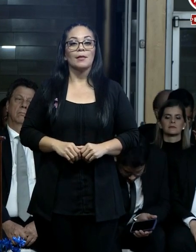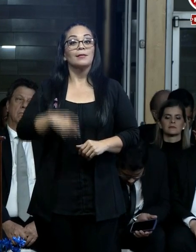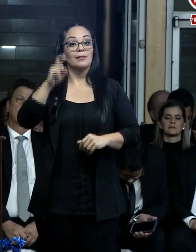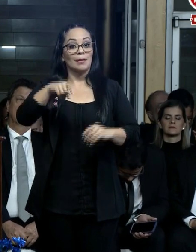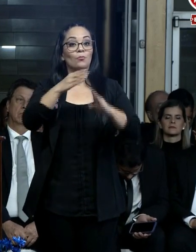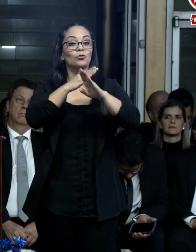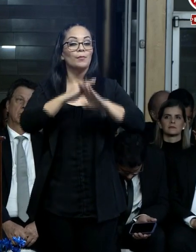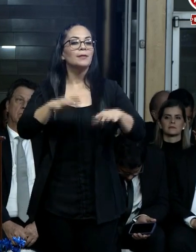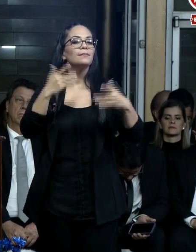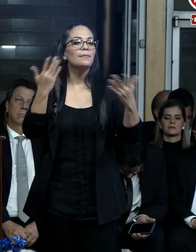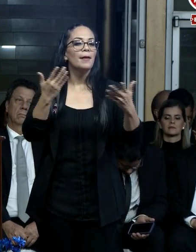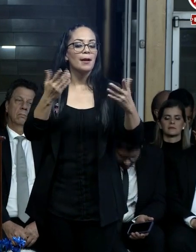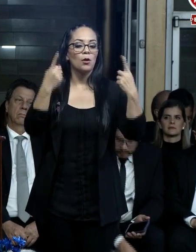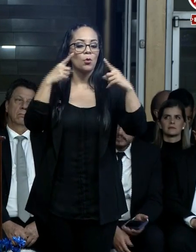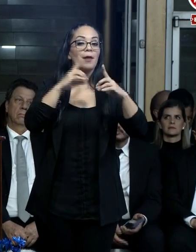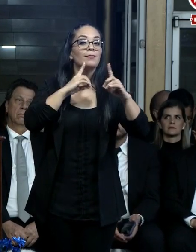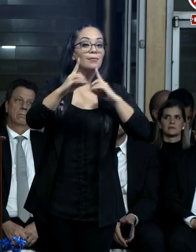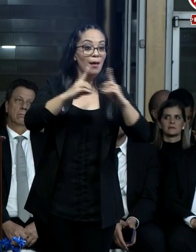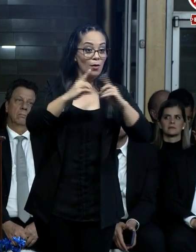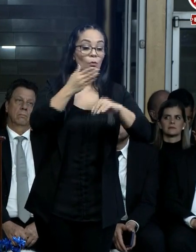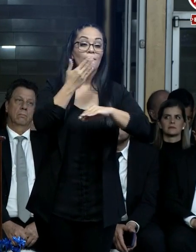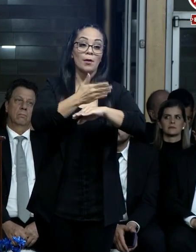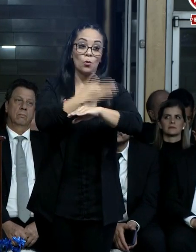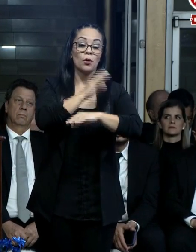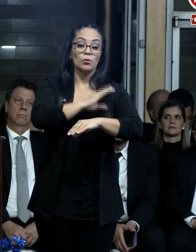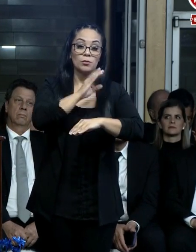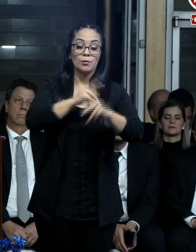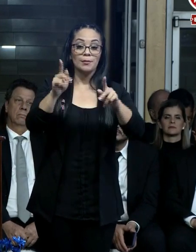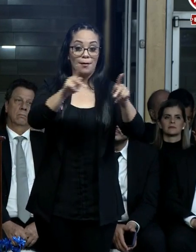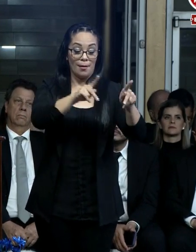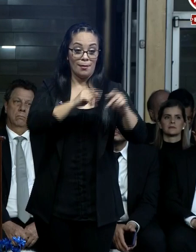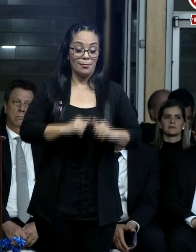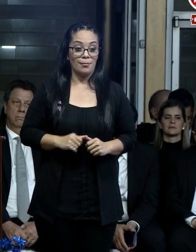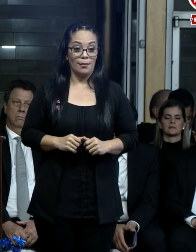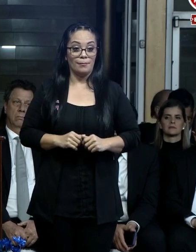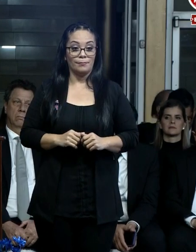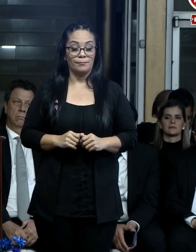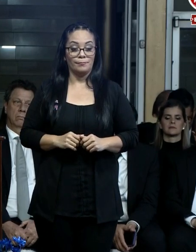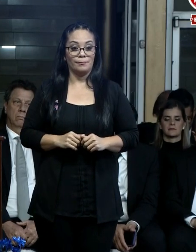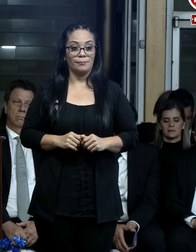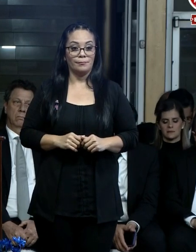el diálogo mejore las condiciones de la gente,